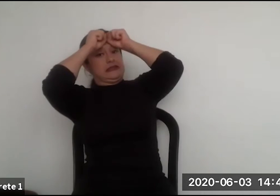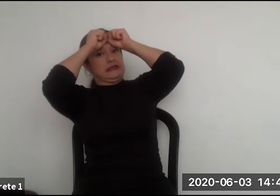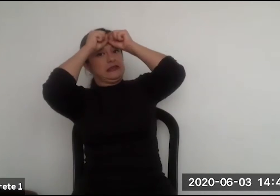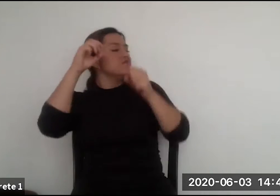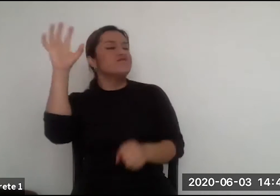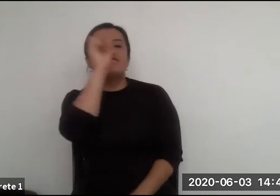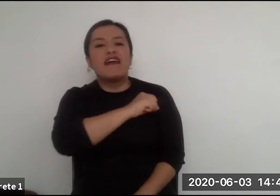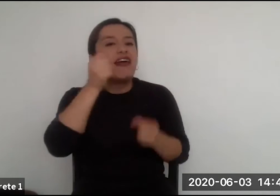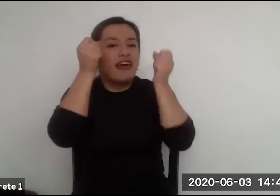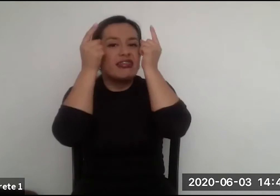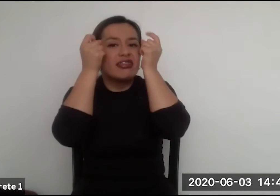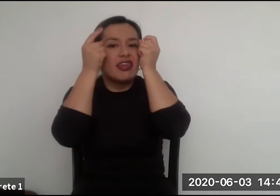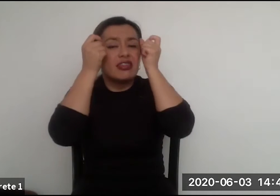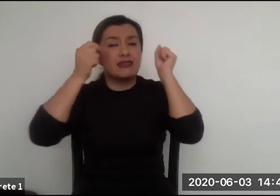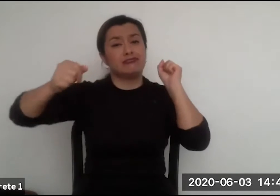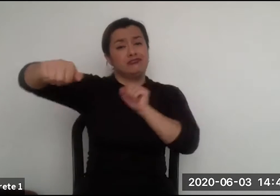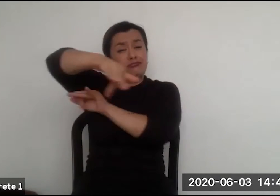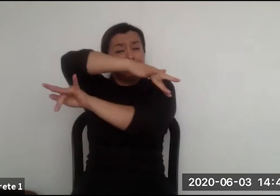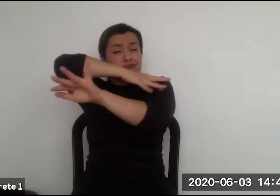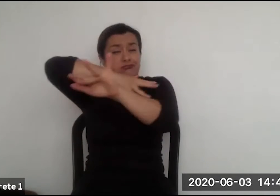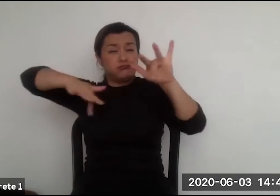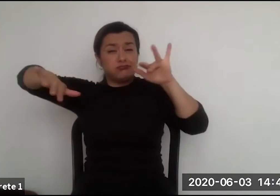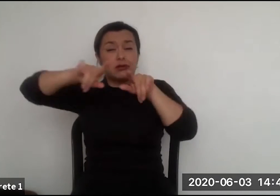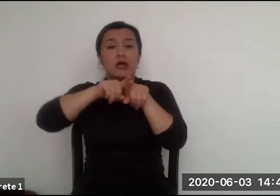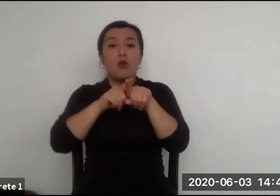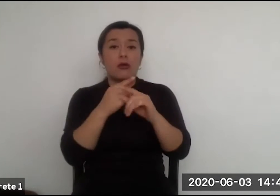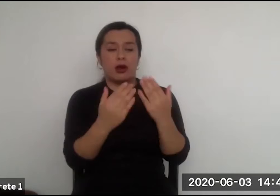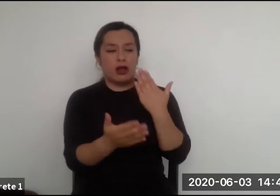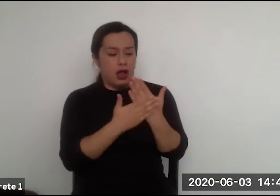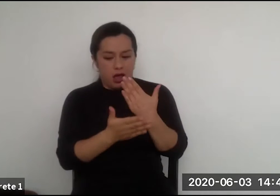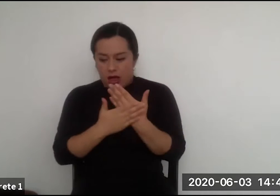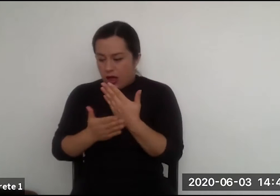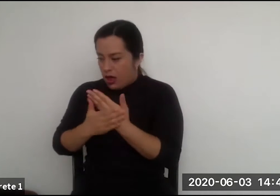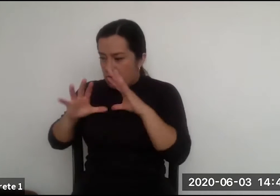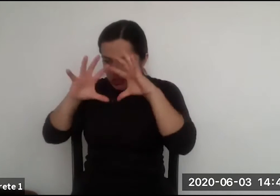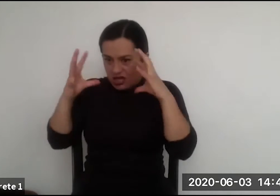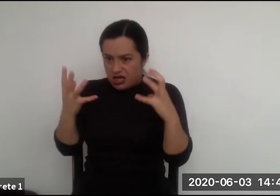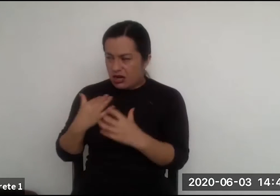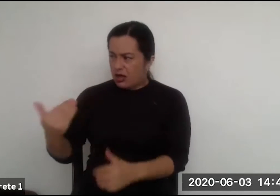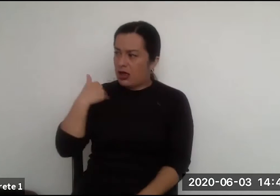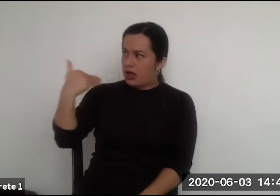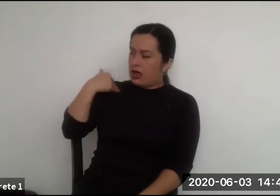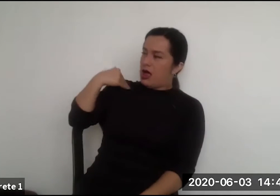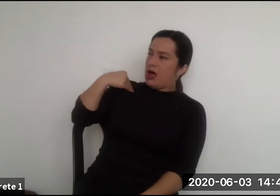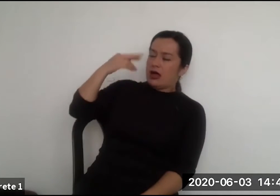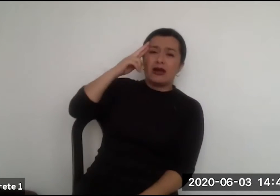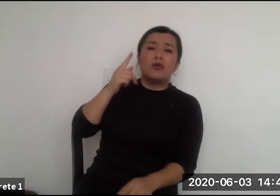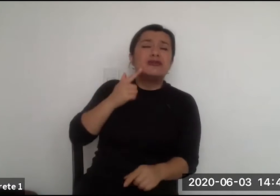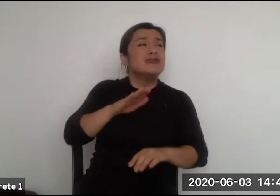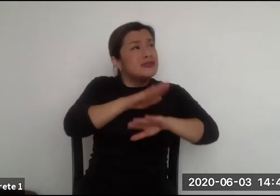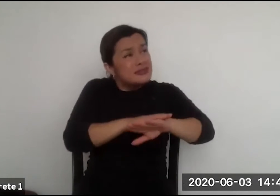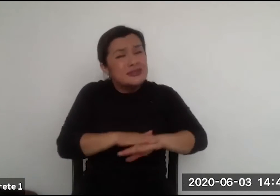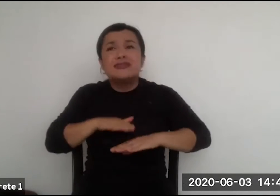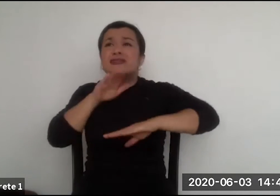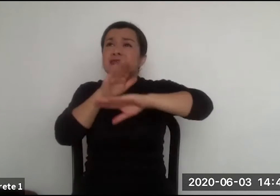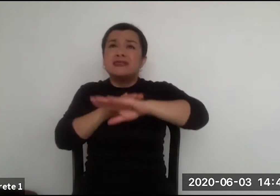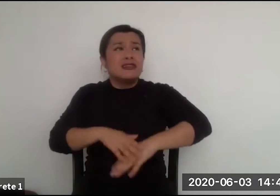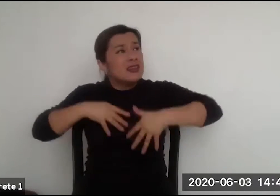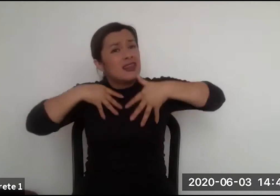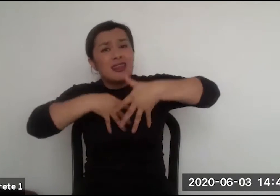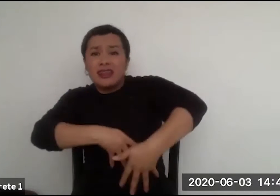que la tierra nos está hablando, así como vienen hablando, gritando y marchando